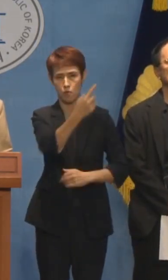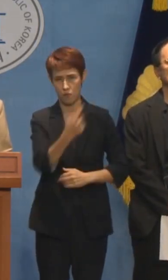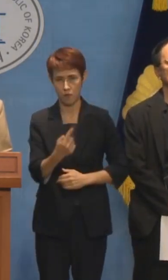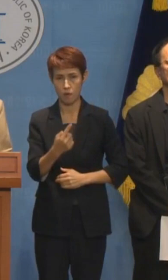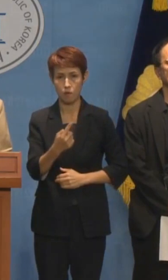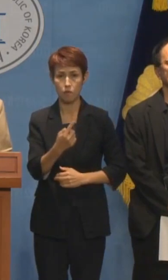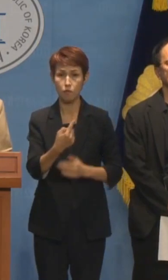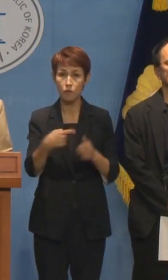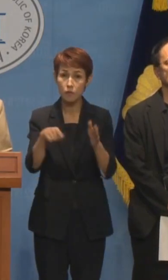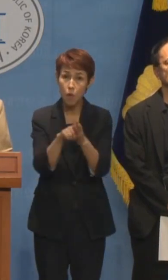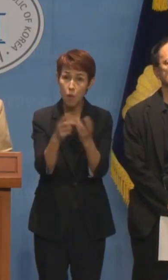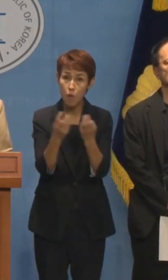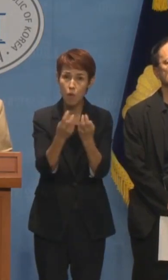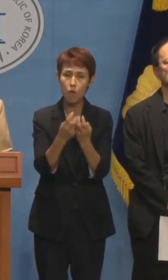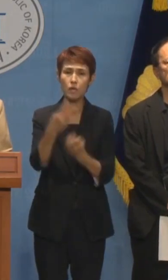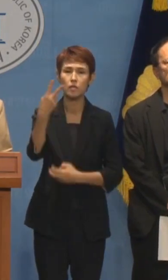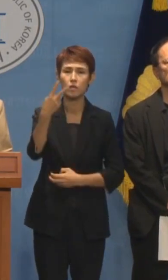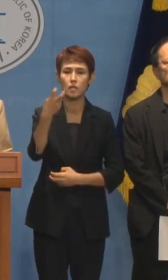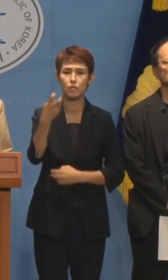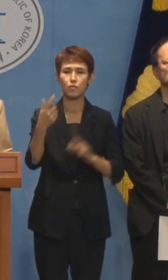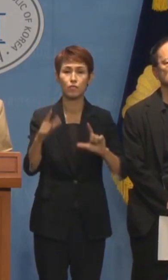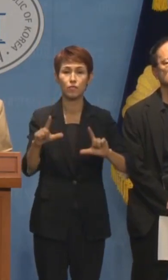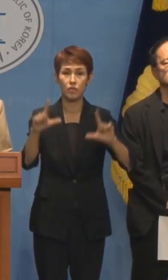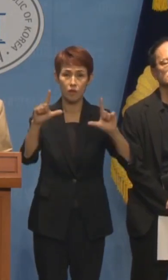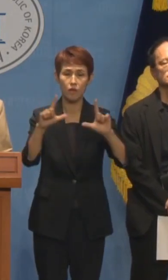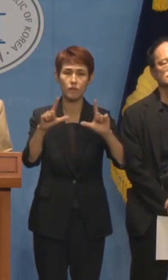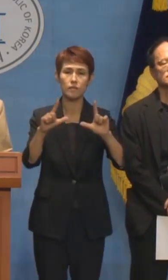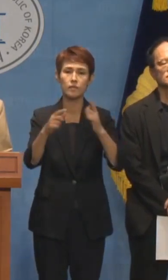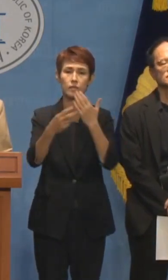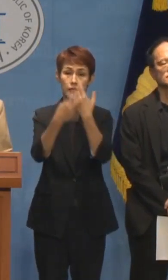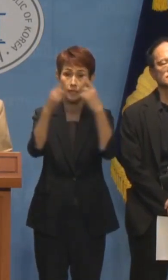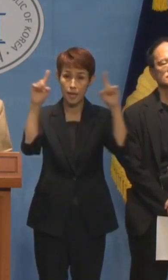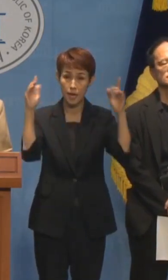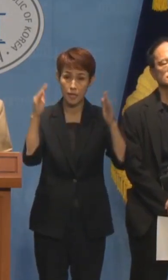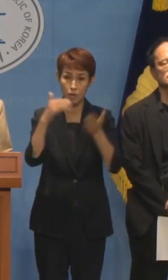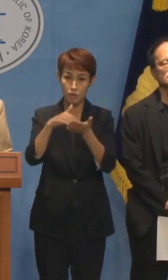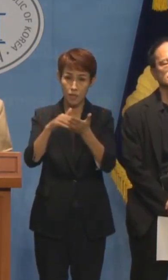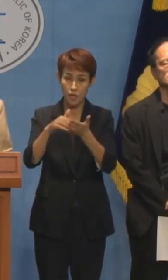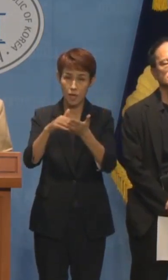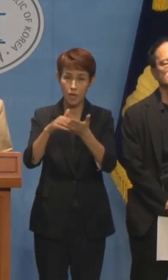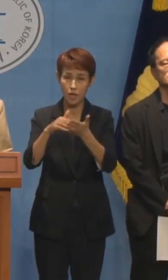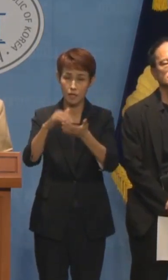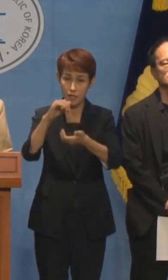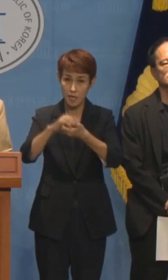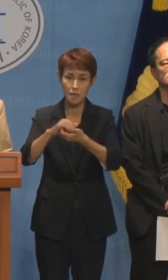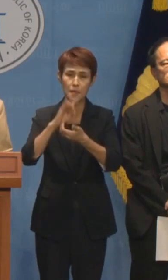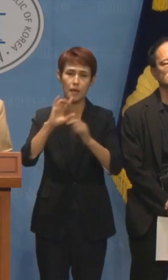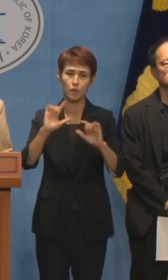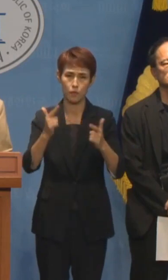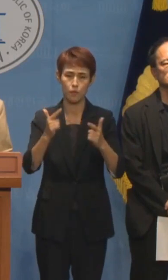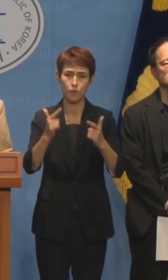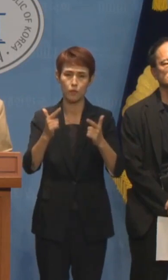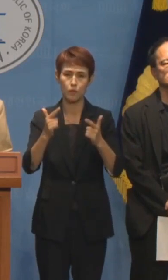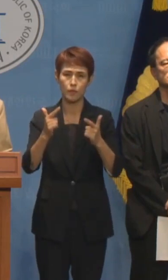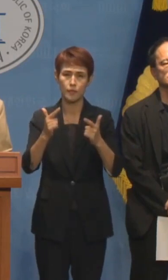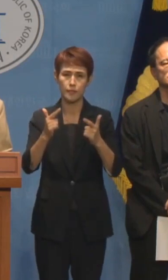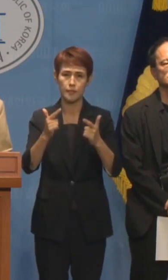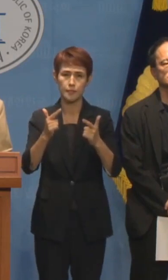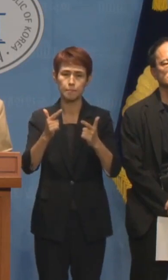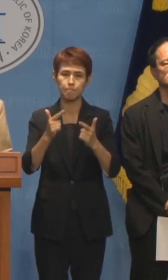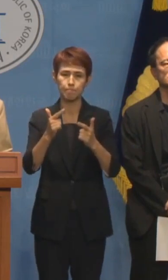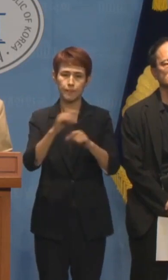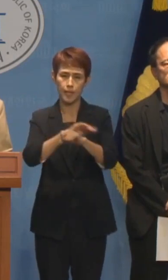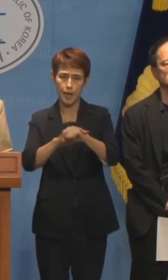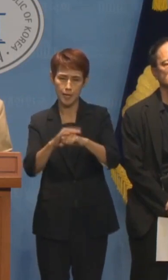위해서는 26년 정원 재검토의 국한하지 아니하고 정원 규모의 과학적 추계와